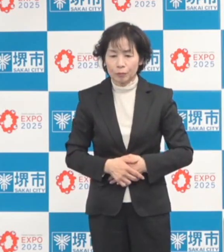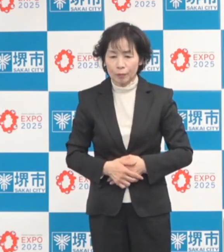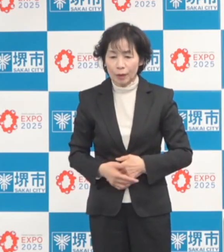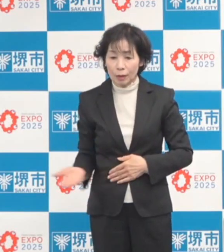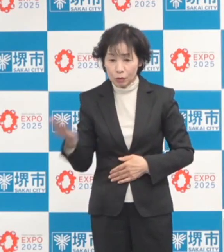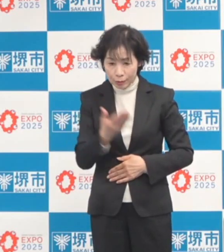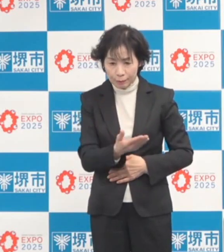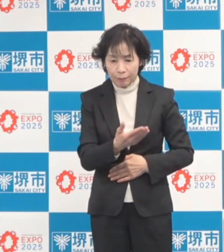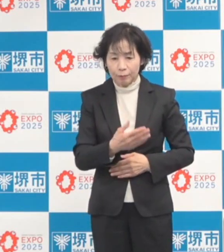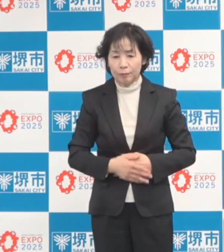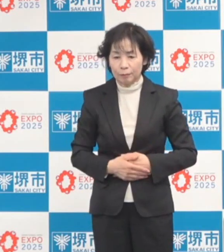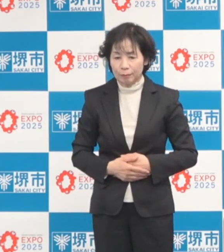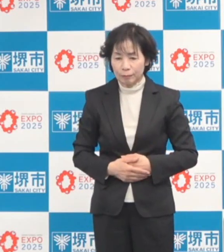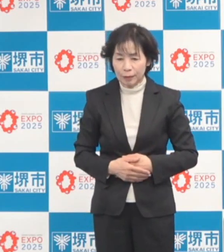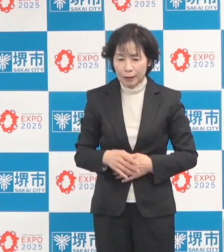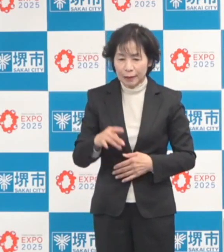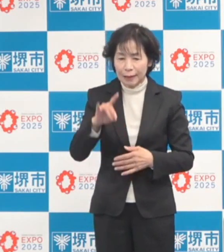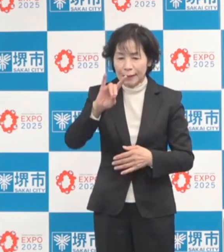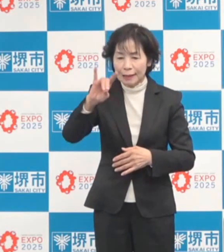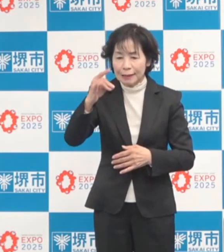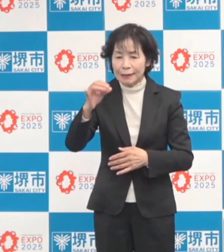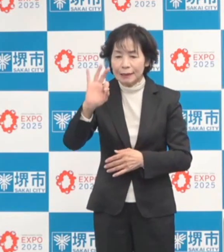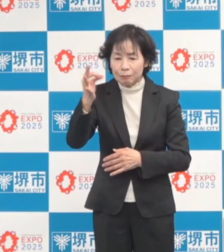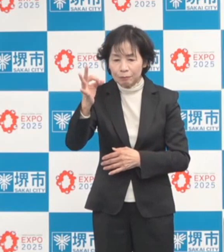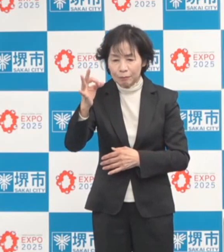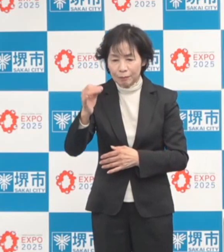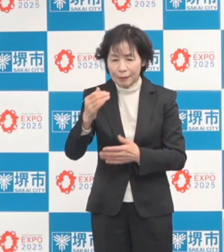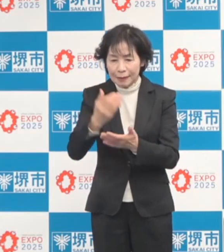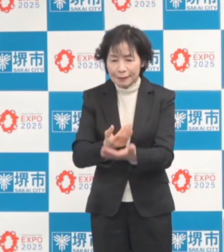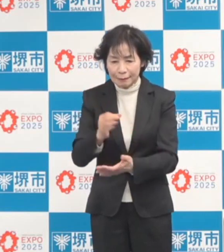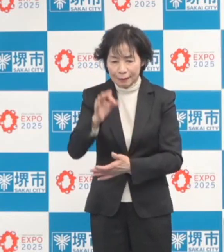続きまして基金残高の見通しについてです。